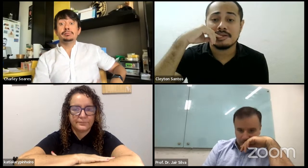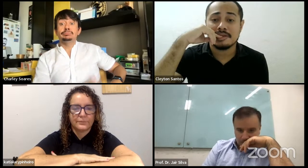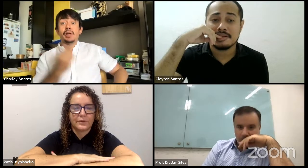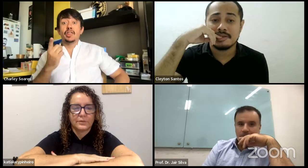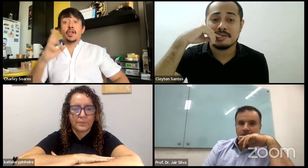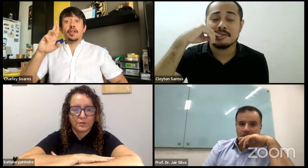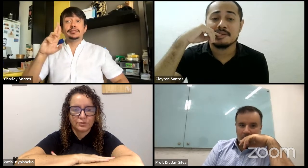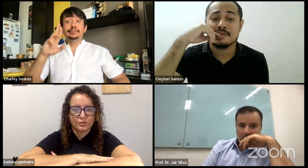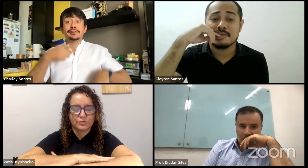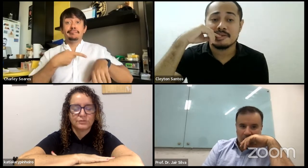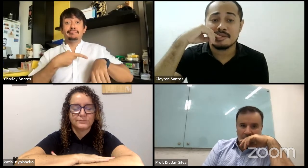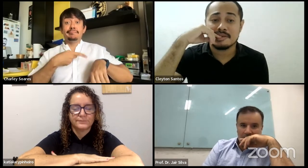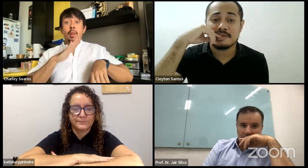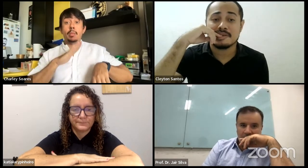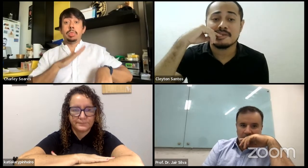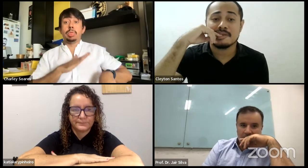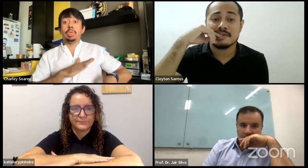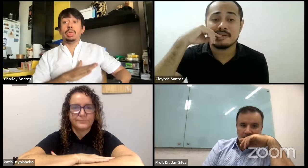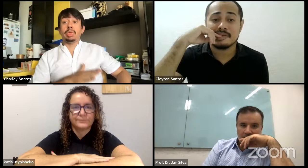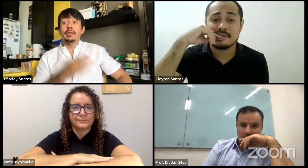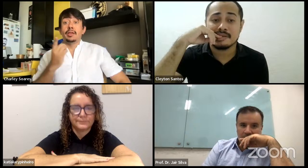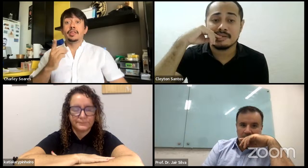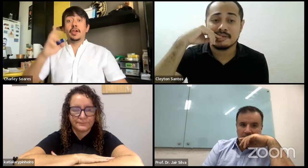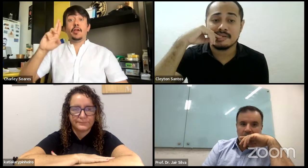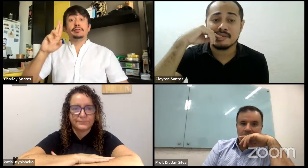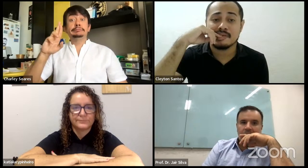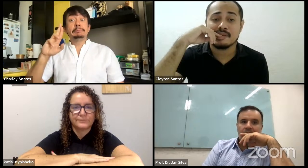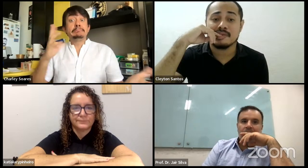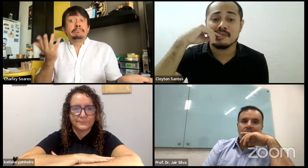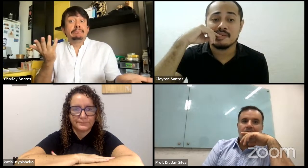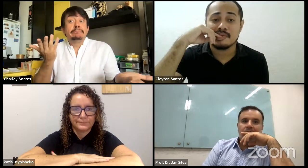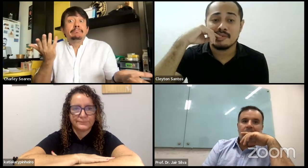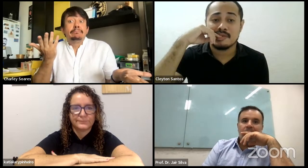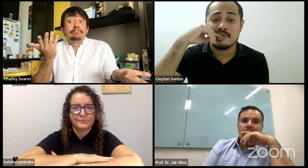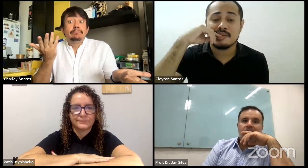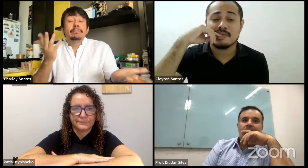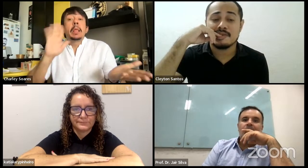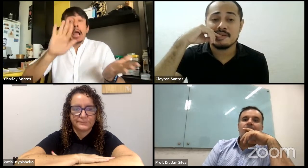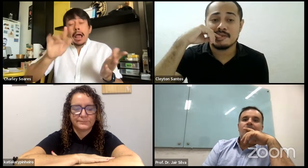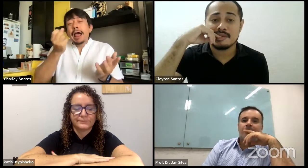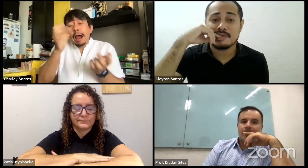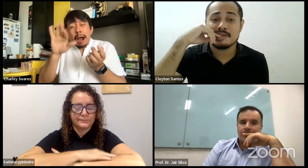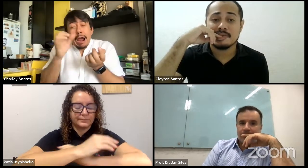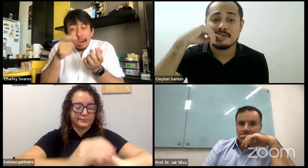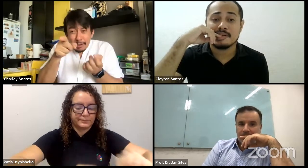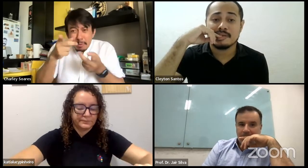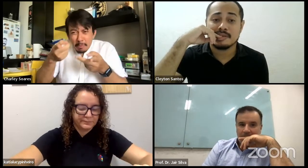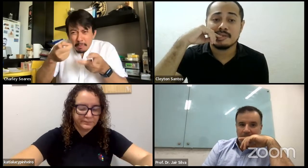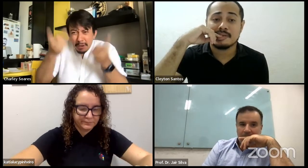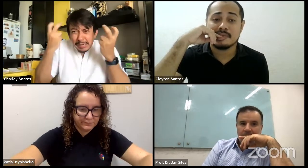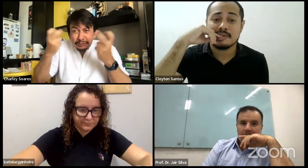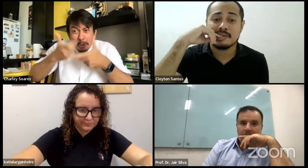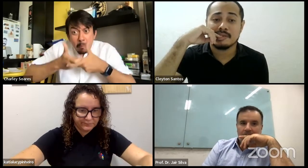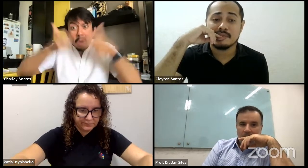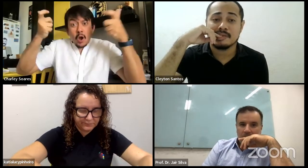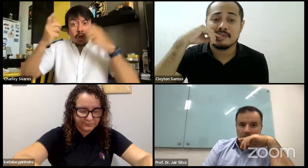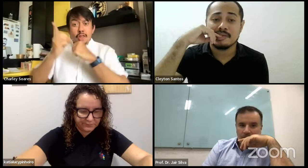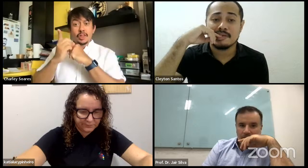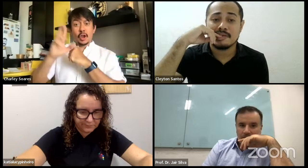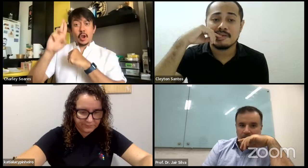Então, essa metodologia, então, essa questão é: com o tempo, nós paramos de usar a mão de